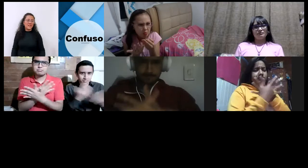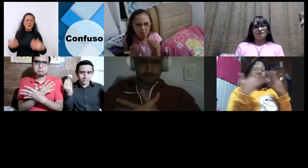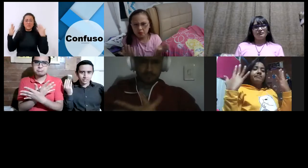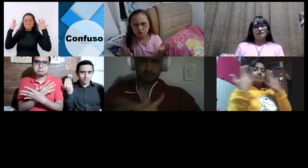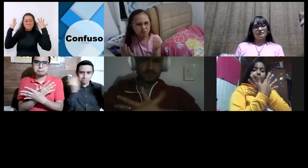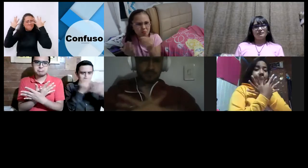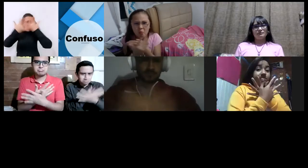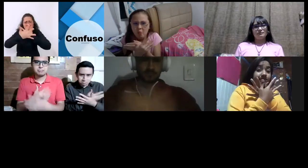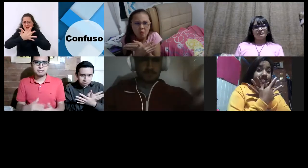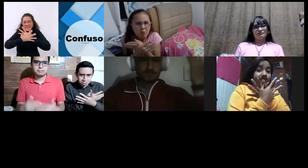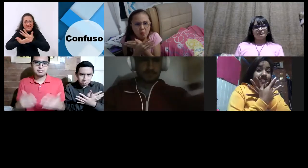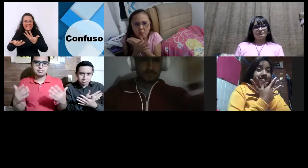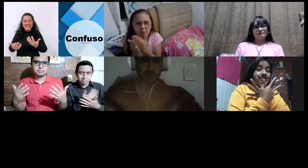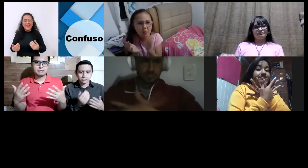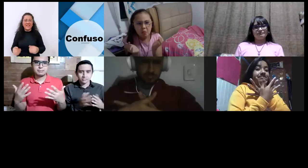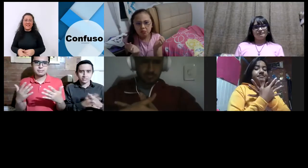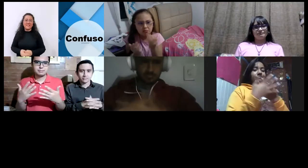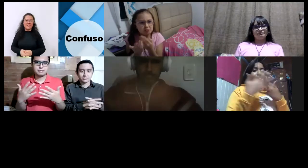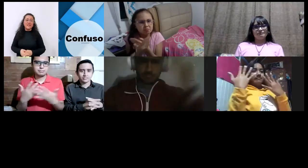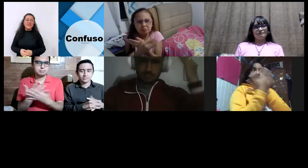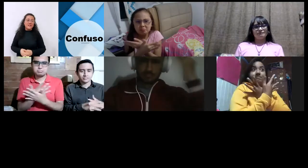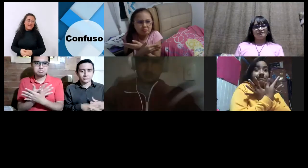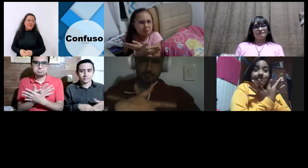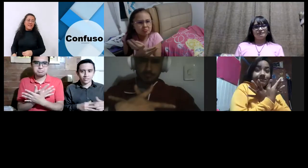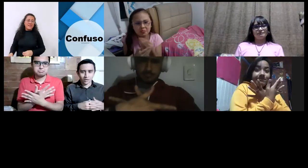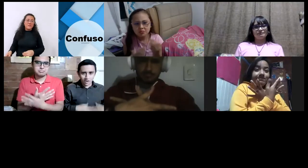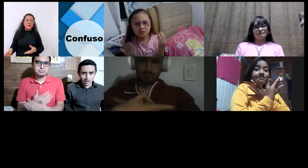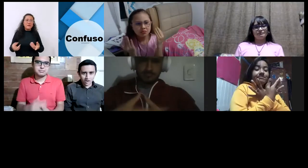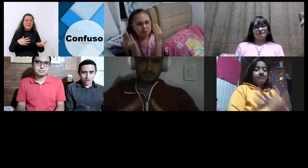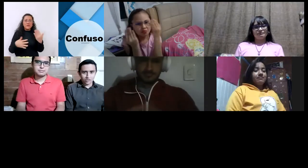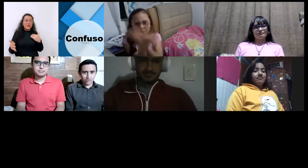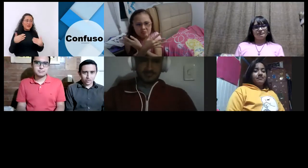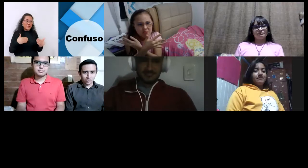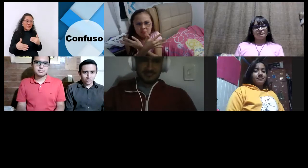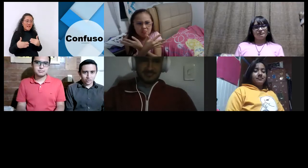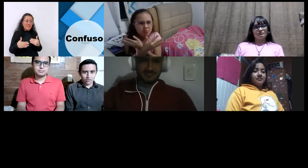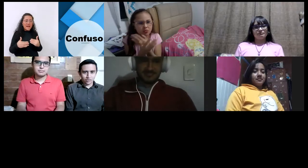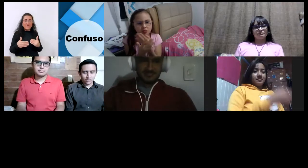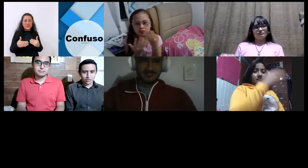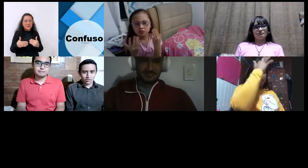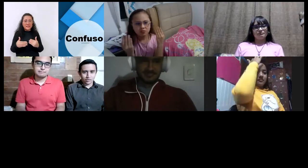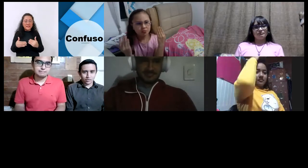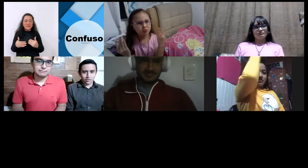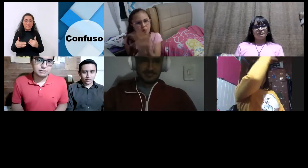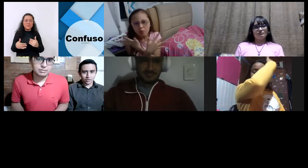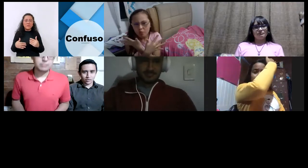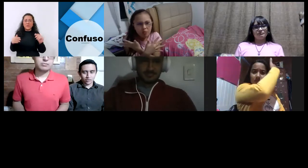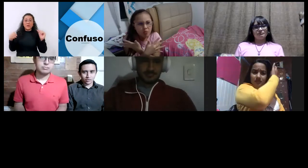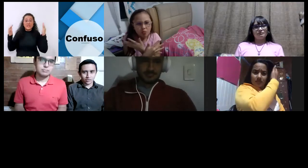¿Cierto? No entendí nada. Por ejemplo, si un sordo nos está hablando y no entendimos, podemos decirle